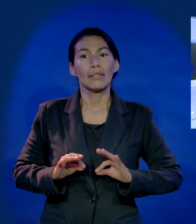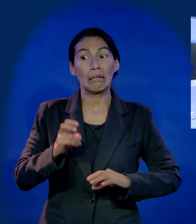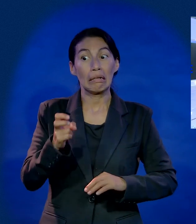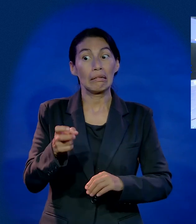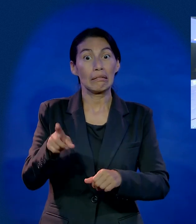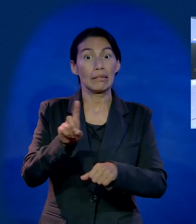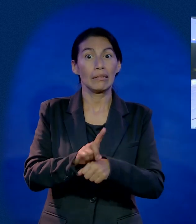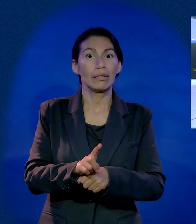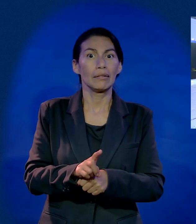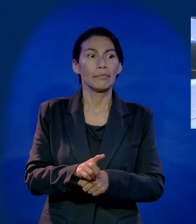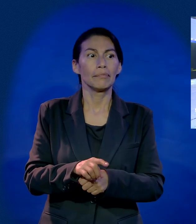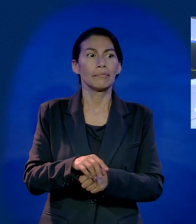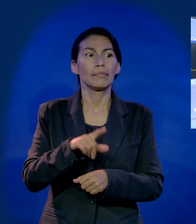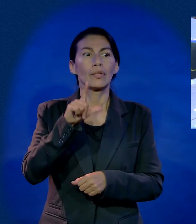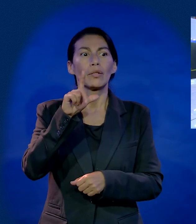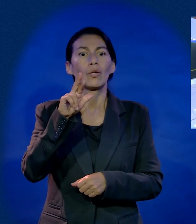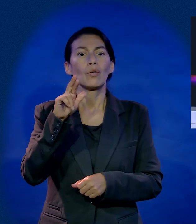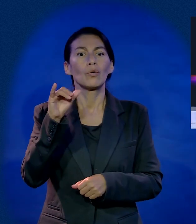visto serena.